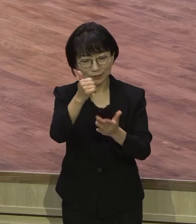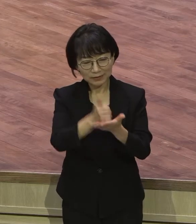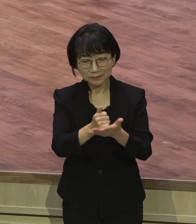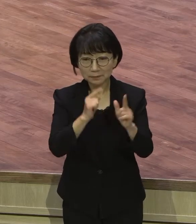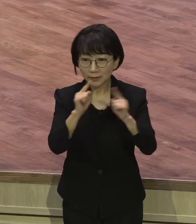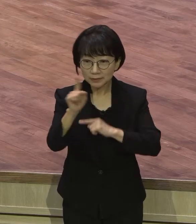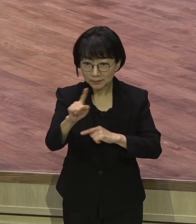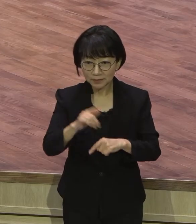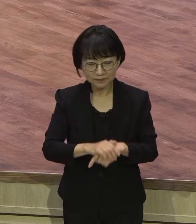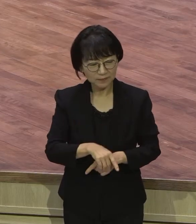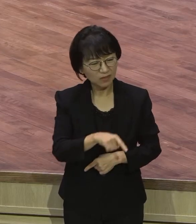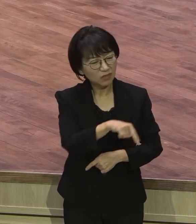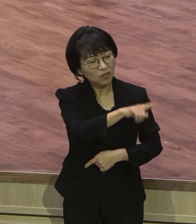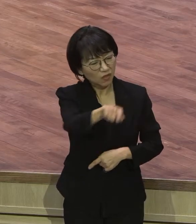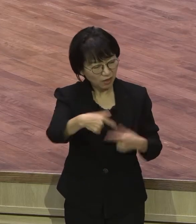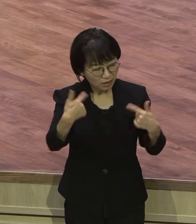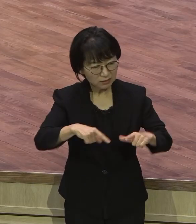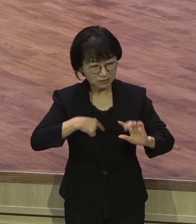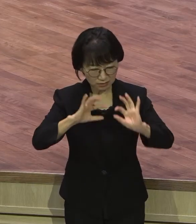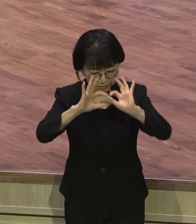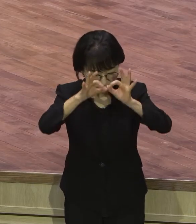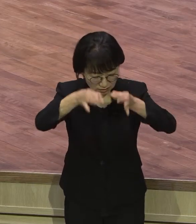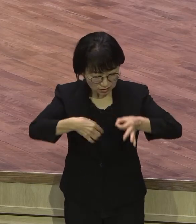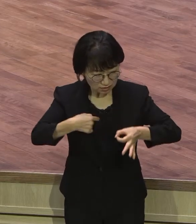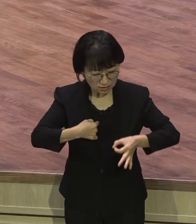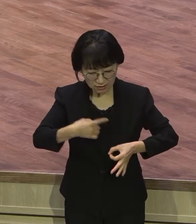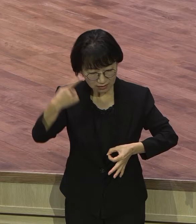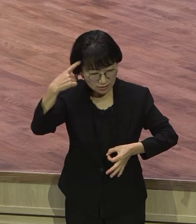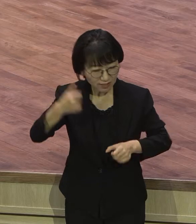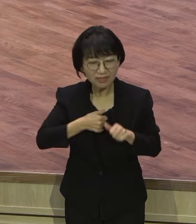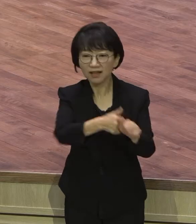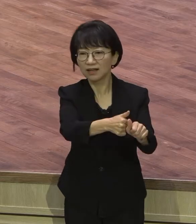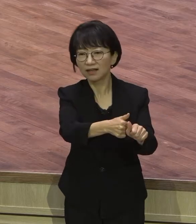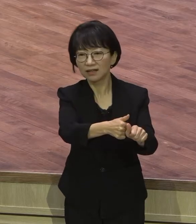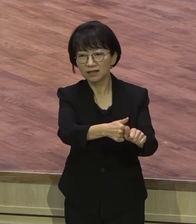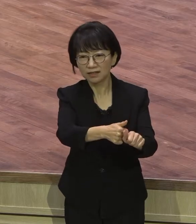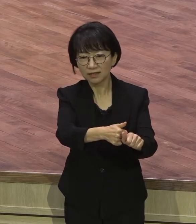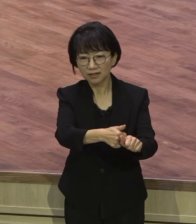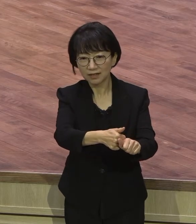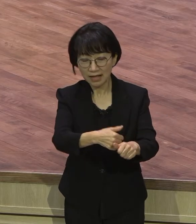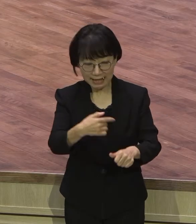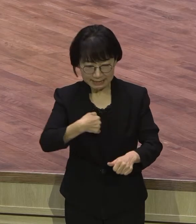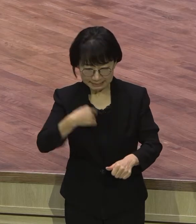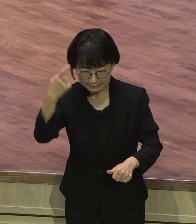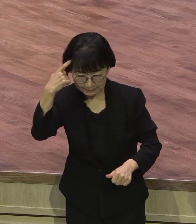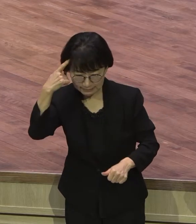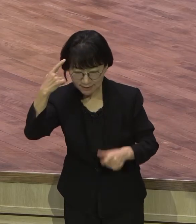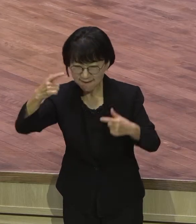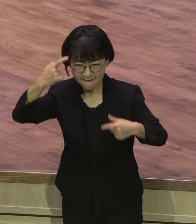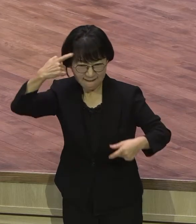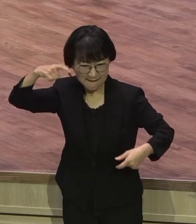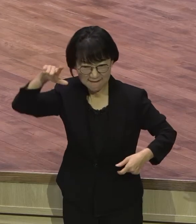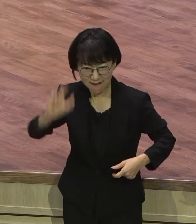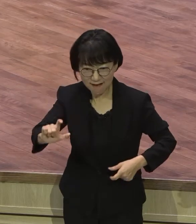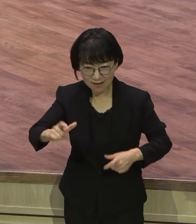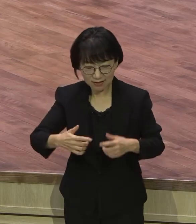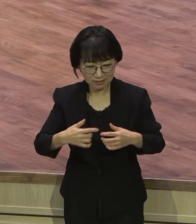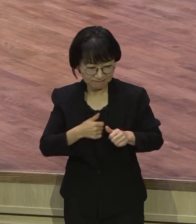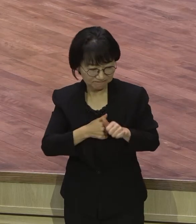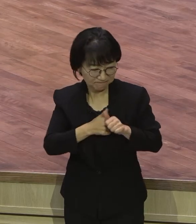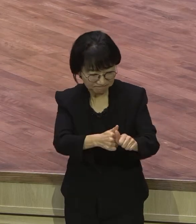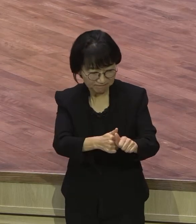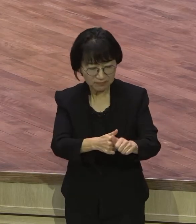지적하느냐? 자기 중심적이다 이 말이에요. 자기 중심적. 자기 중심적인 사람이 불평을 많이 합니다. 원망을 많이 해요.